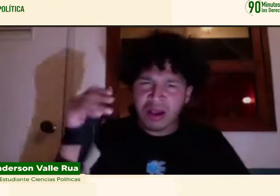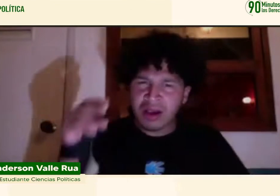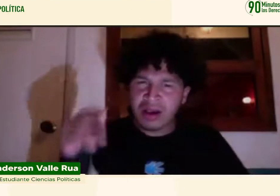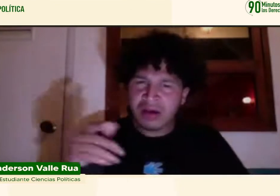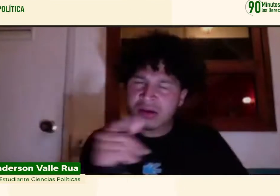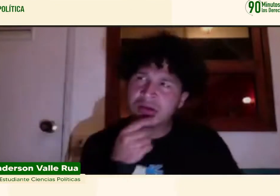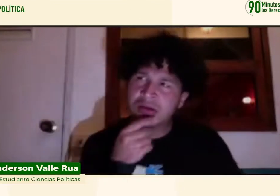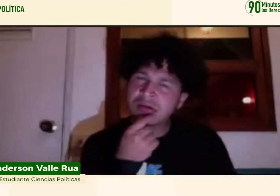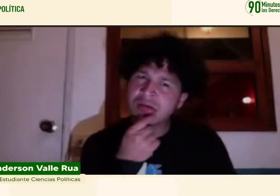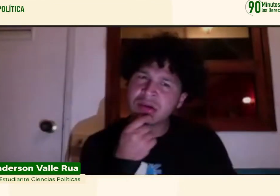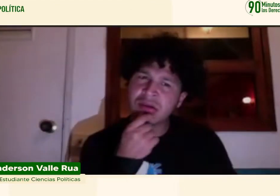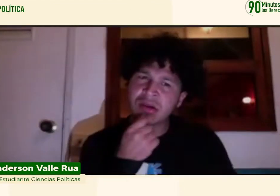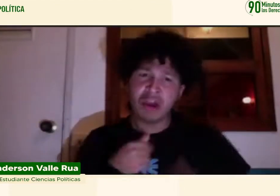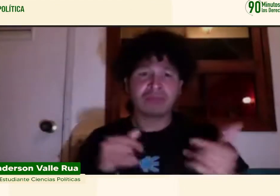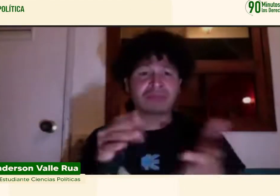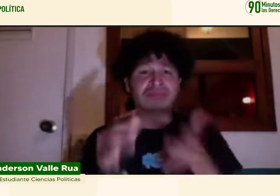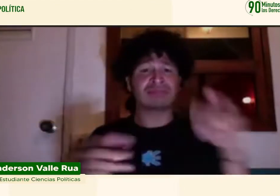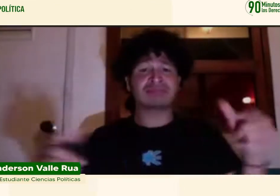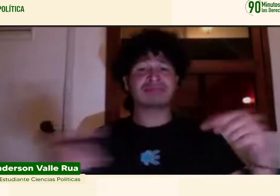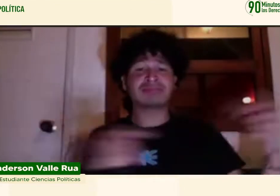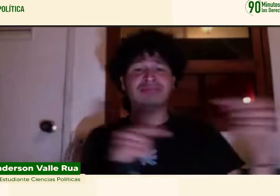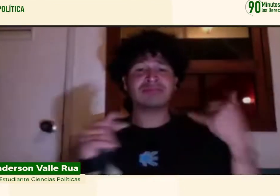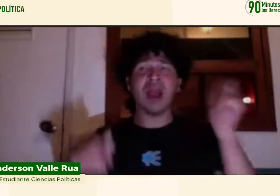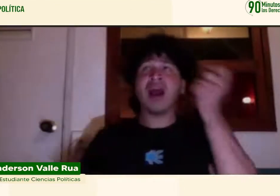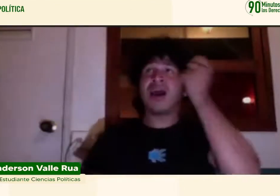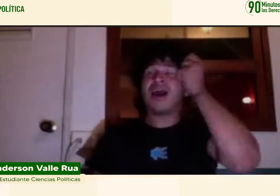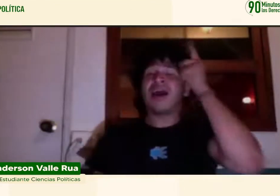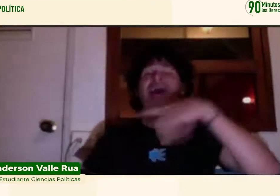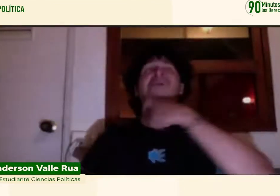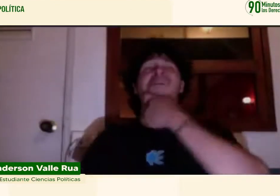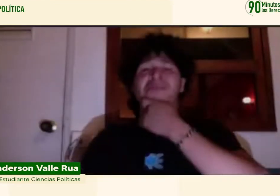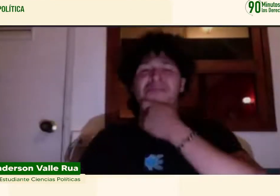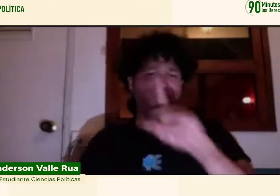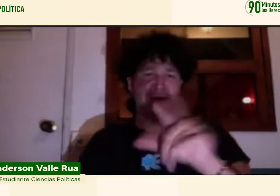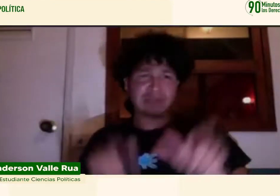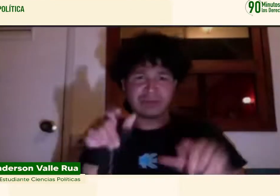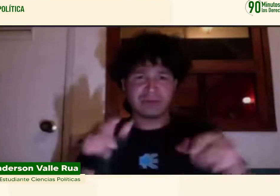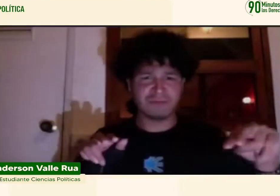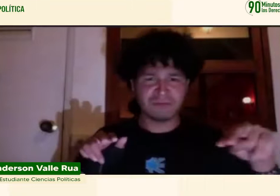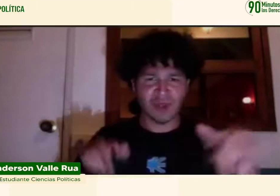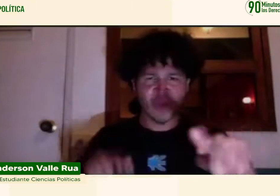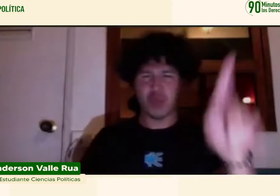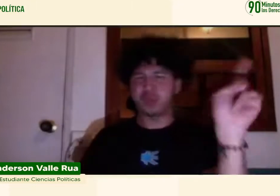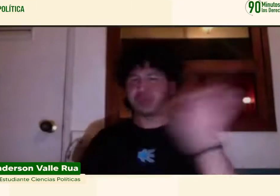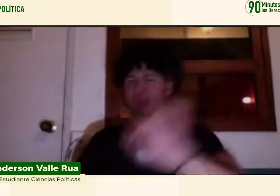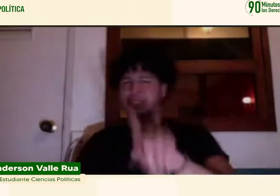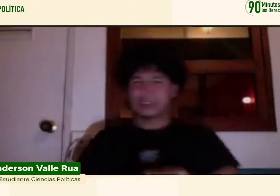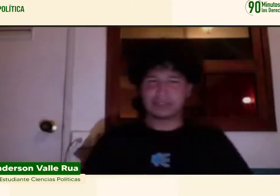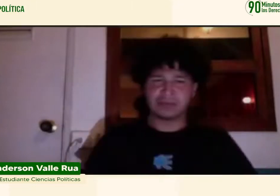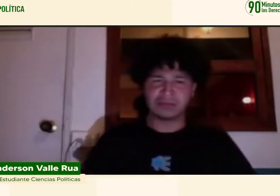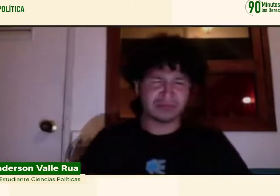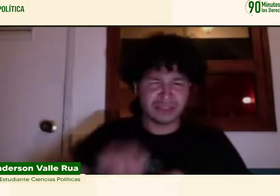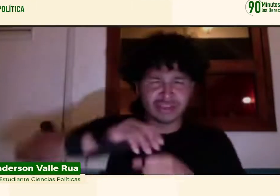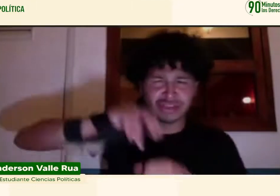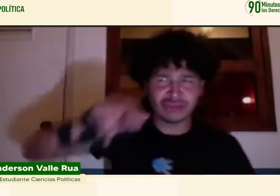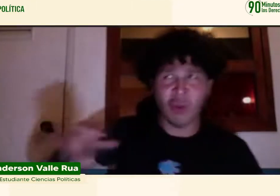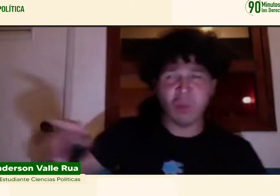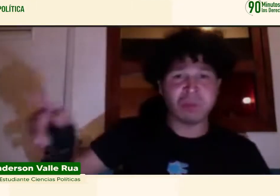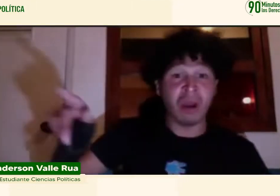la participación en la política y frente a ello pues ahí el debate surge y el análisis que se genera acerca